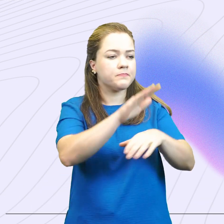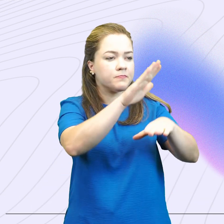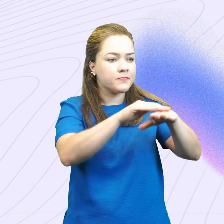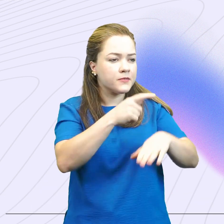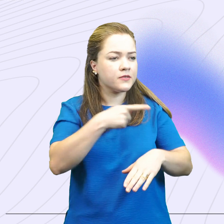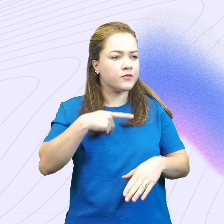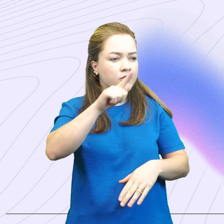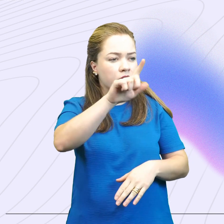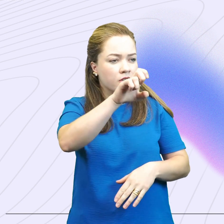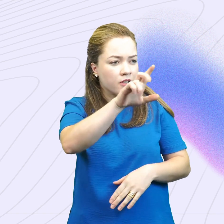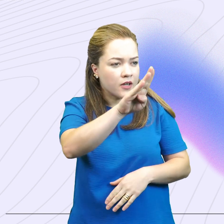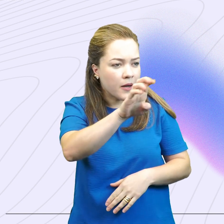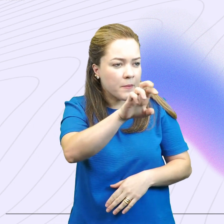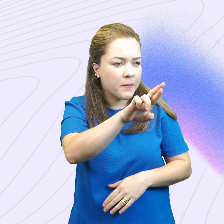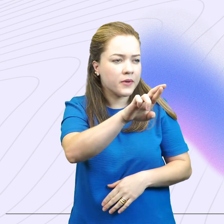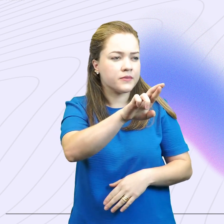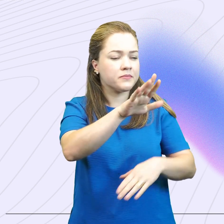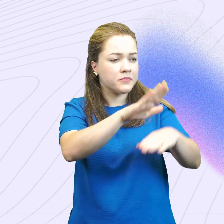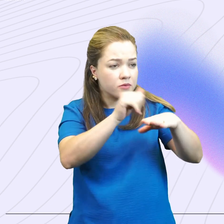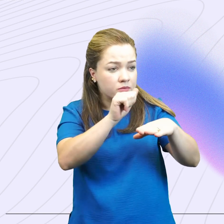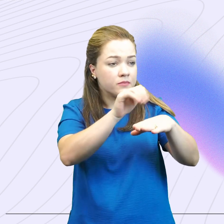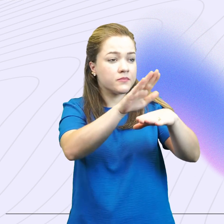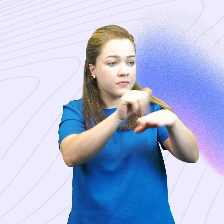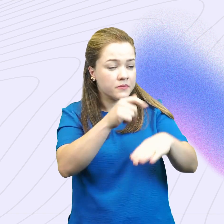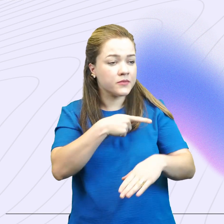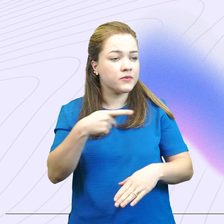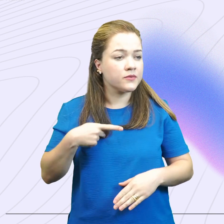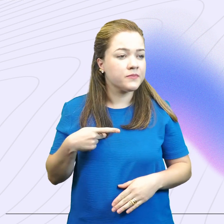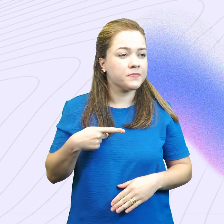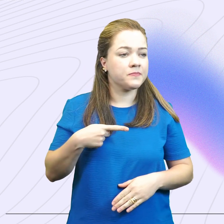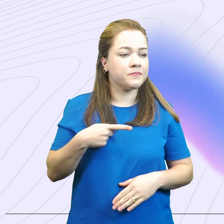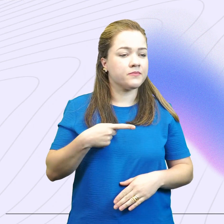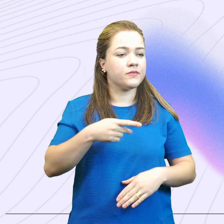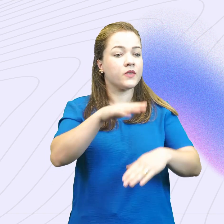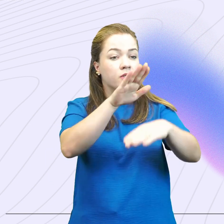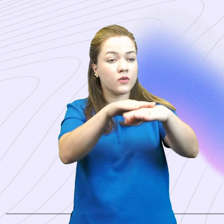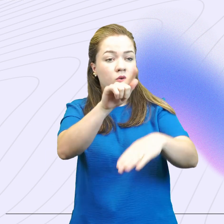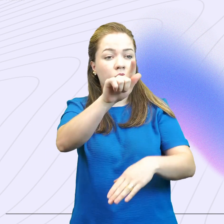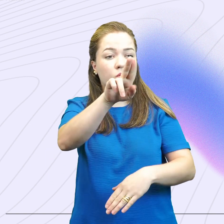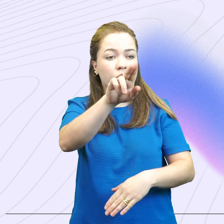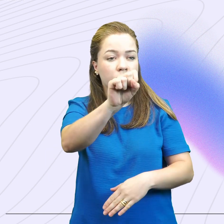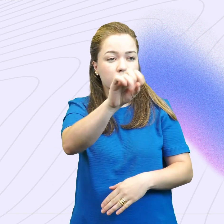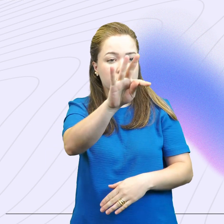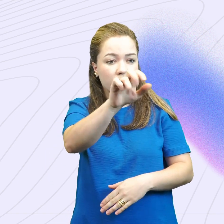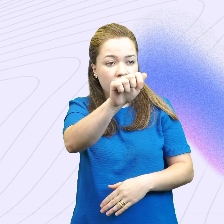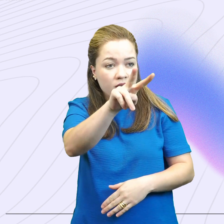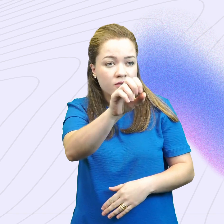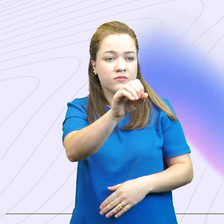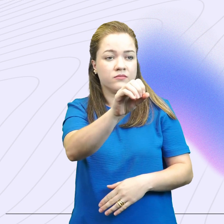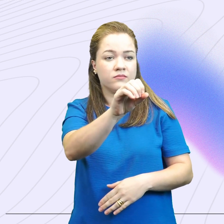Pastor Geber. Pastor Geber. Gustavo.